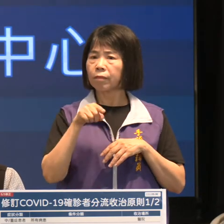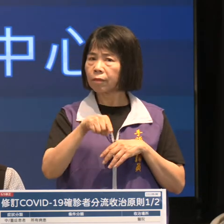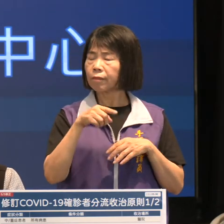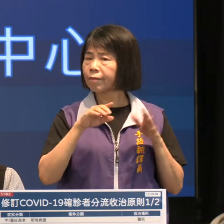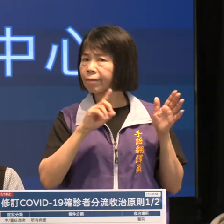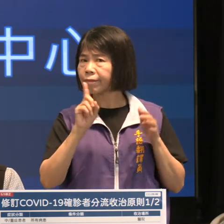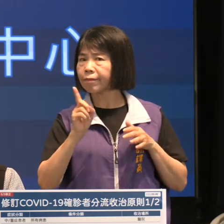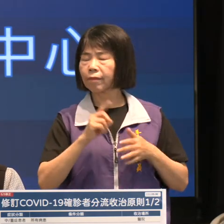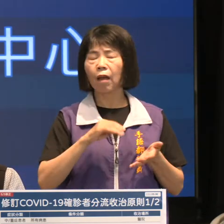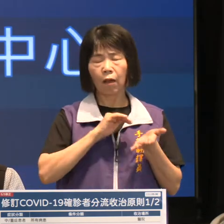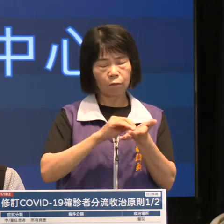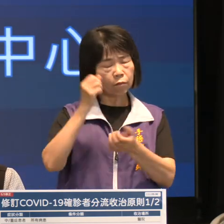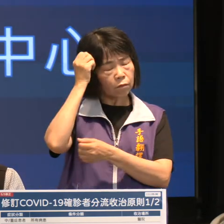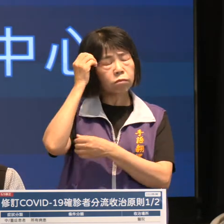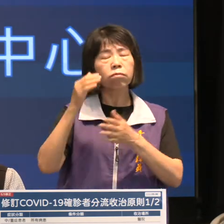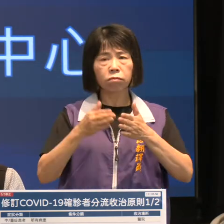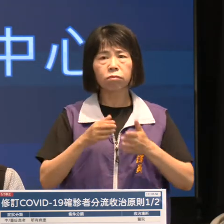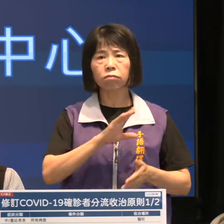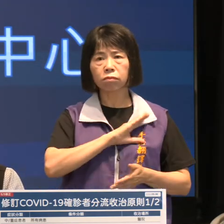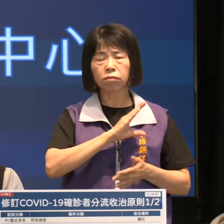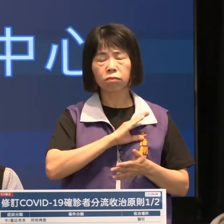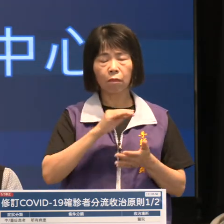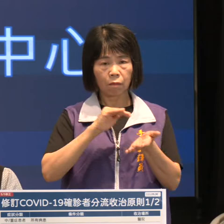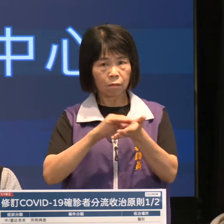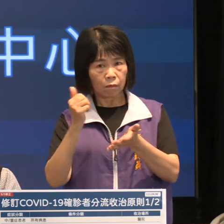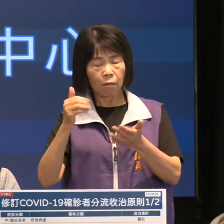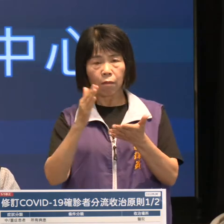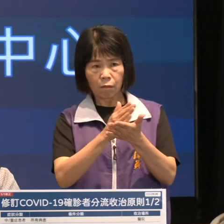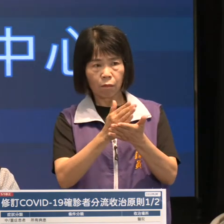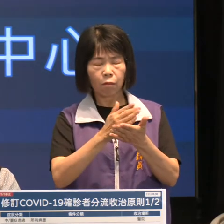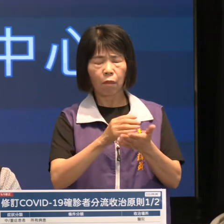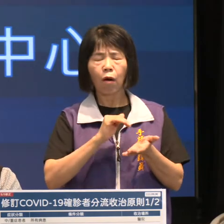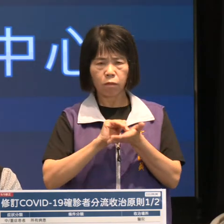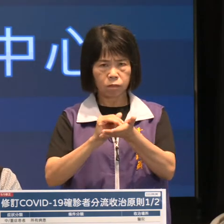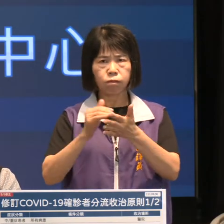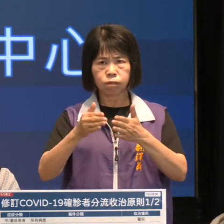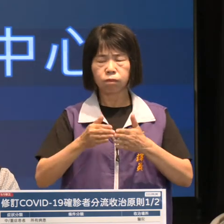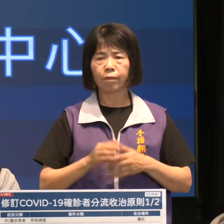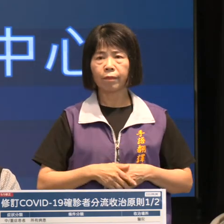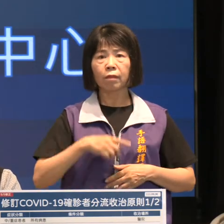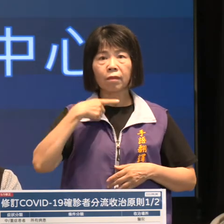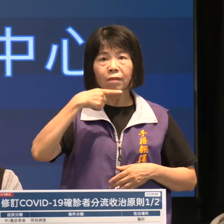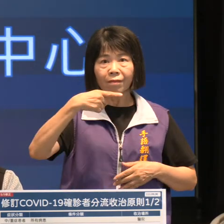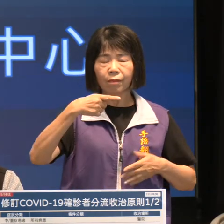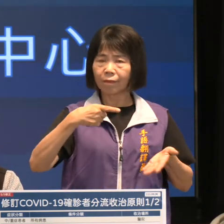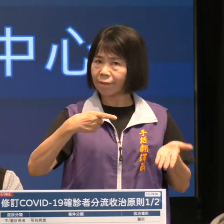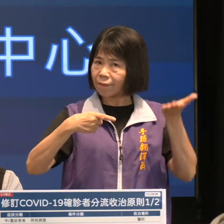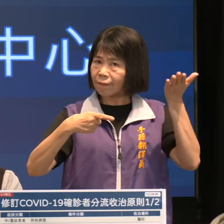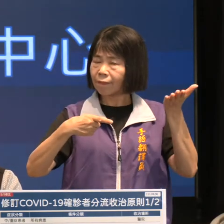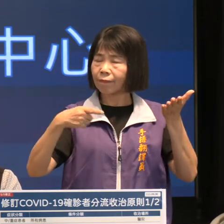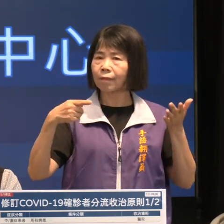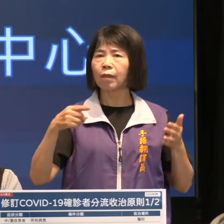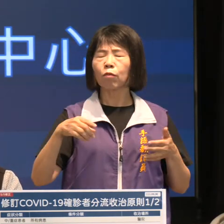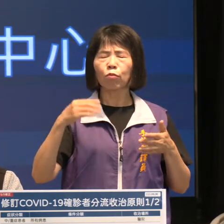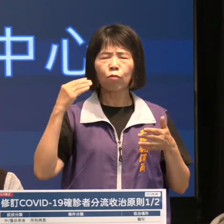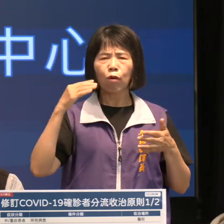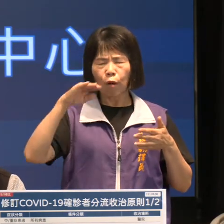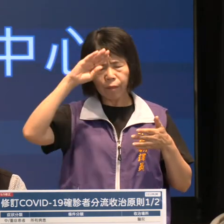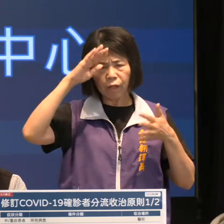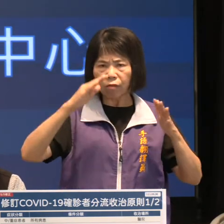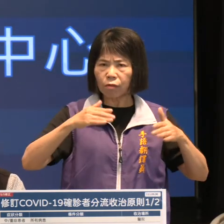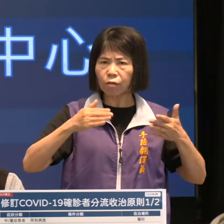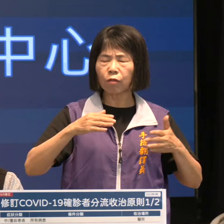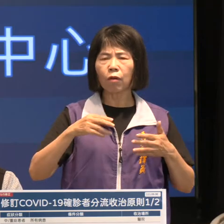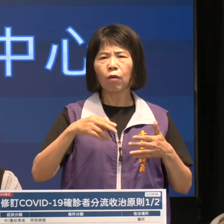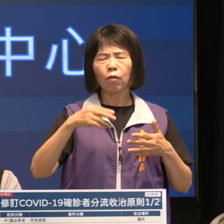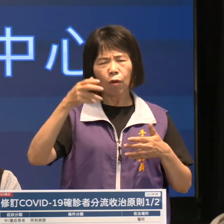哈，那还是要住院啊。那经过一次评估，我觉得还是有住院的必要。那1岁以上的孩子只是无症状或轻症，或者他